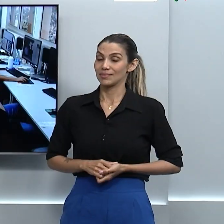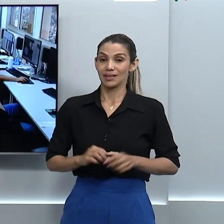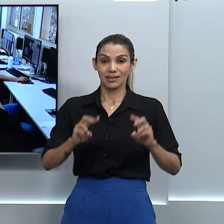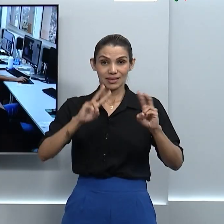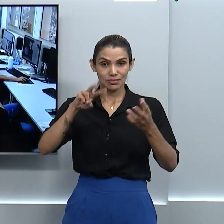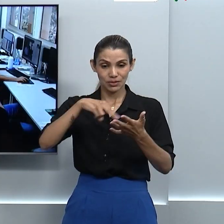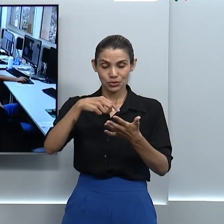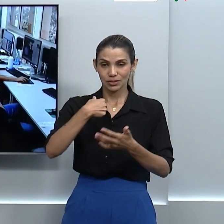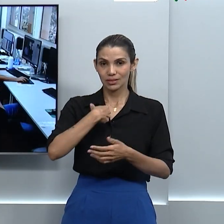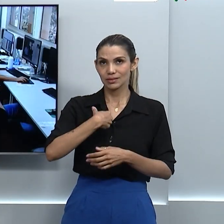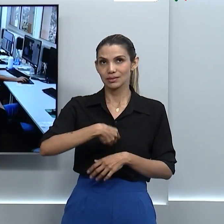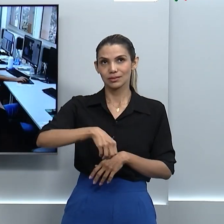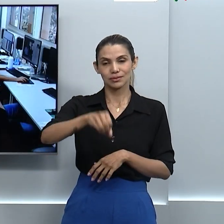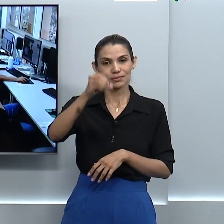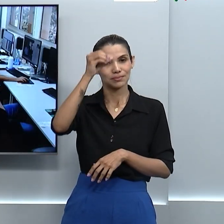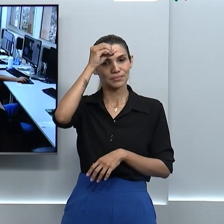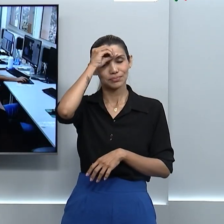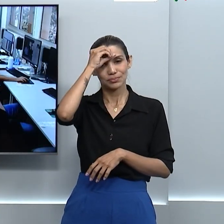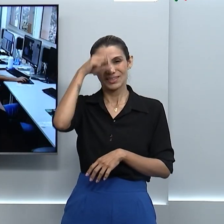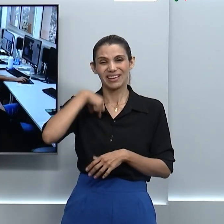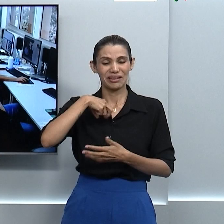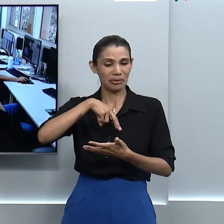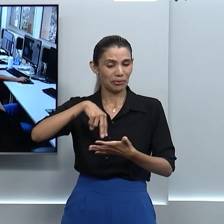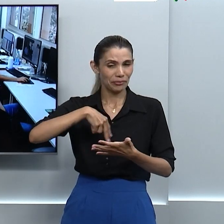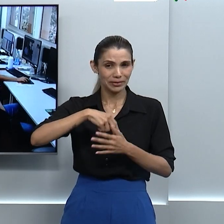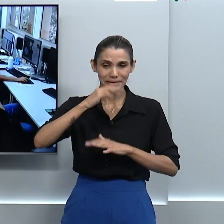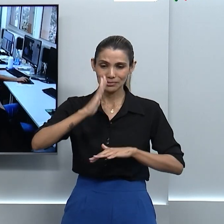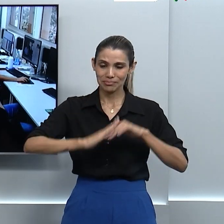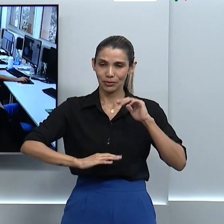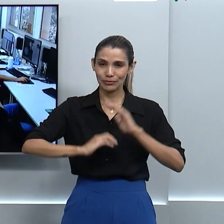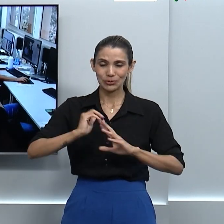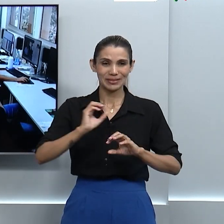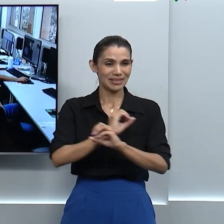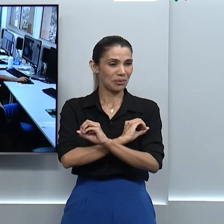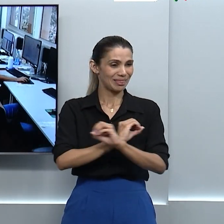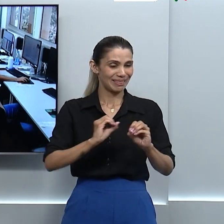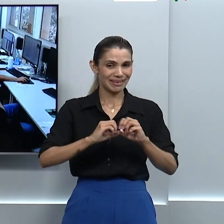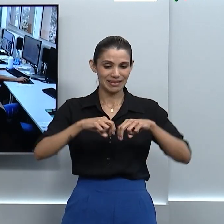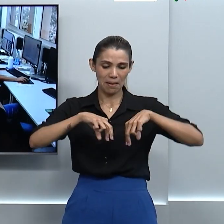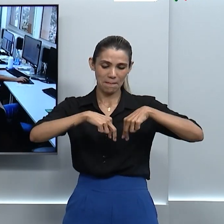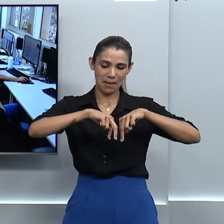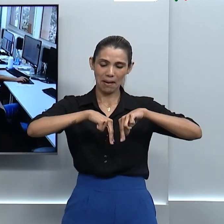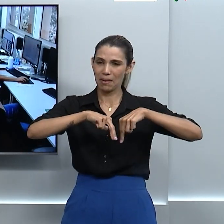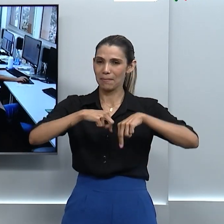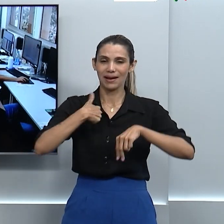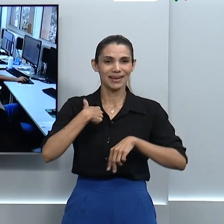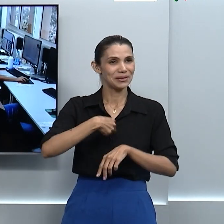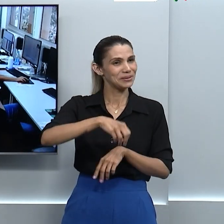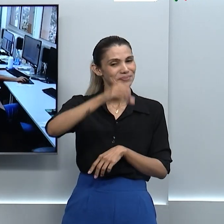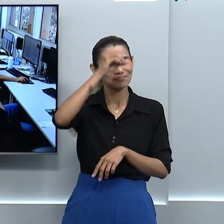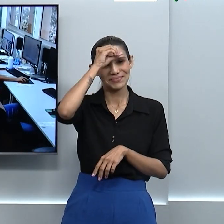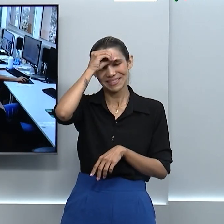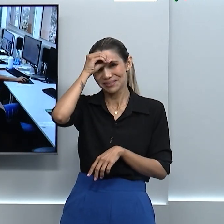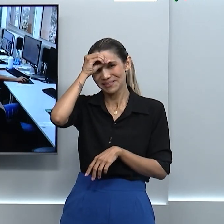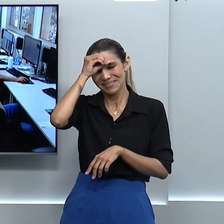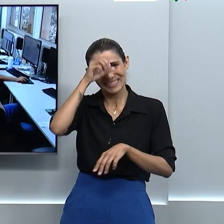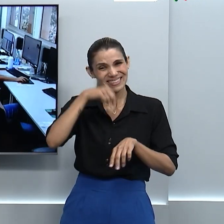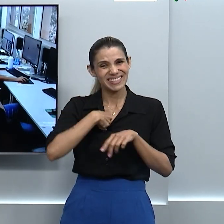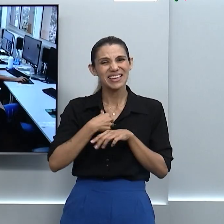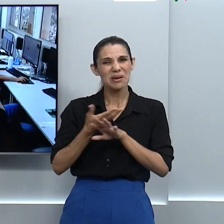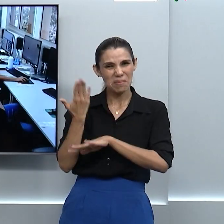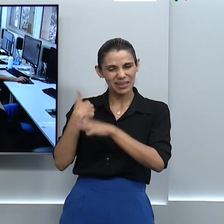de dança, sou uma péssima dançarina, não sei dançar de casal. Tentei o flamenco porque acho uma dança muito bonita e achava